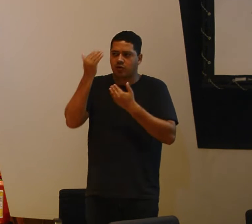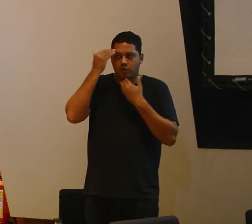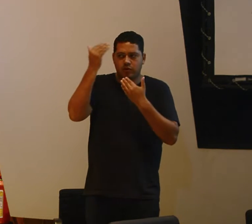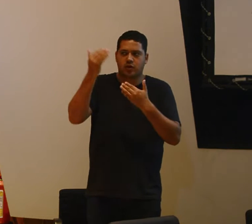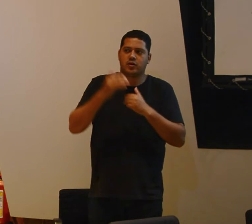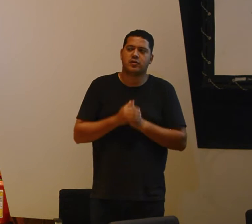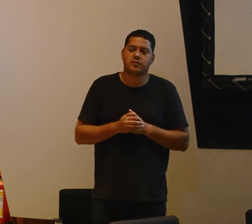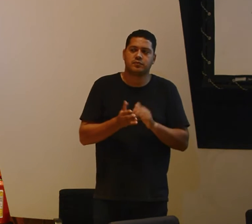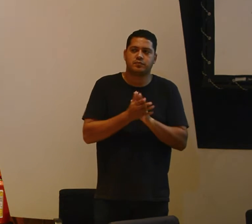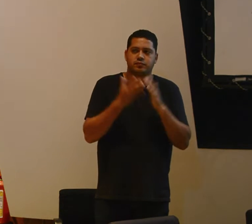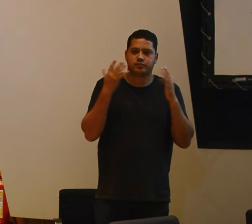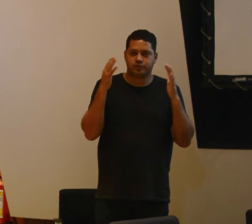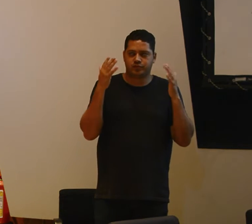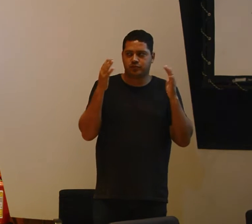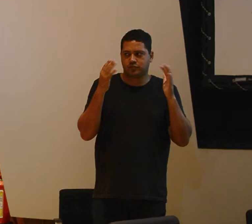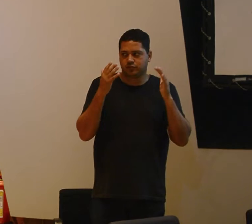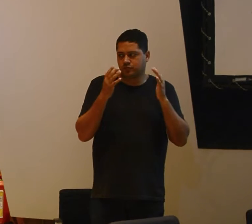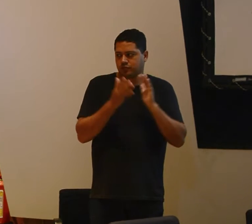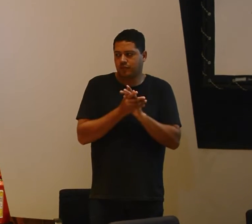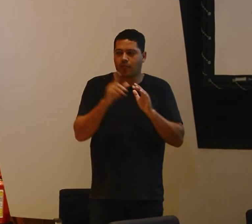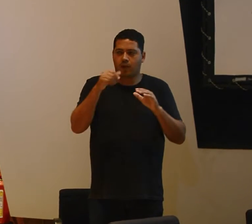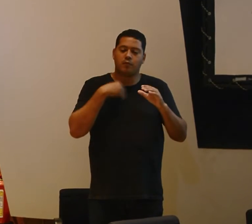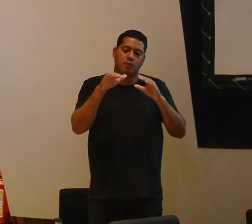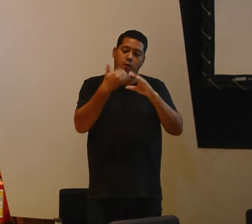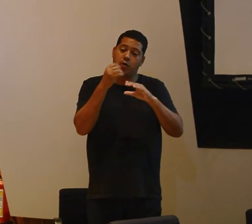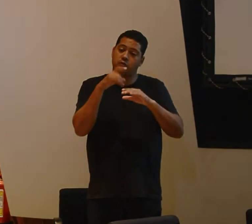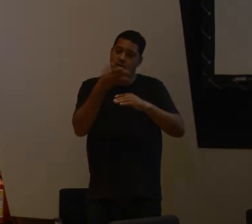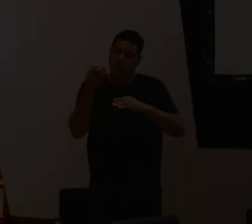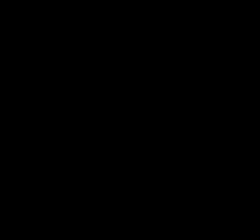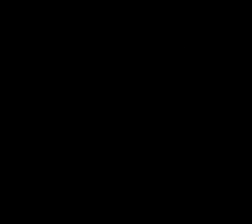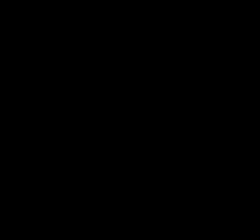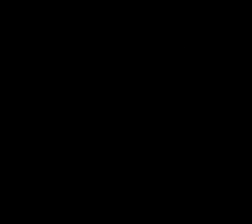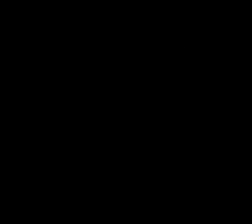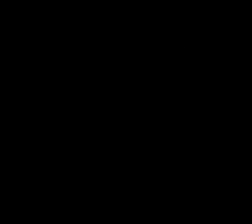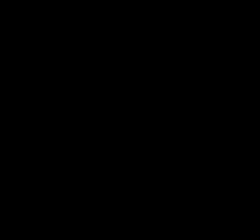obrigada. E esse é o meu e-mail, caso vocês queiram tirar alguma dúvida.